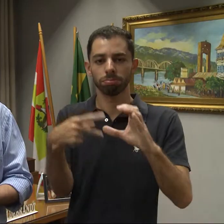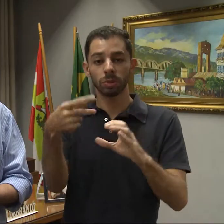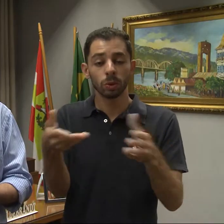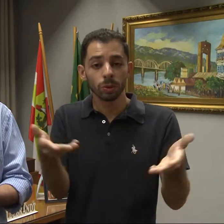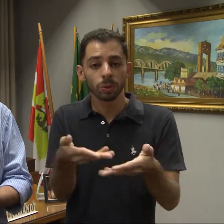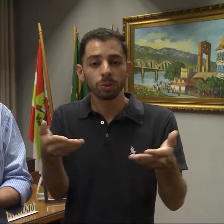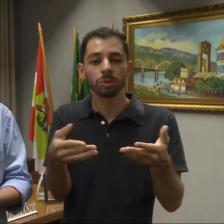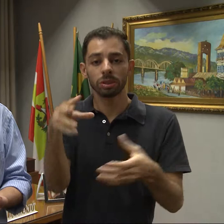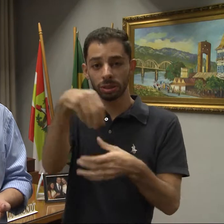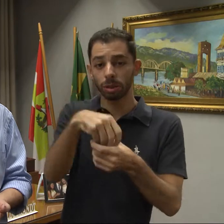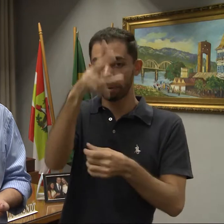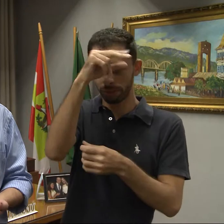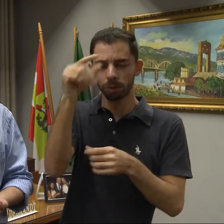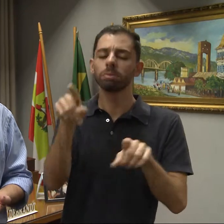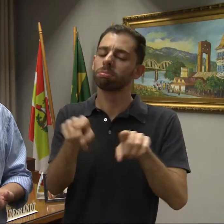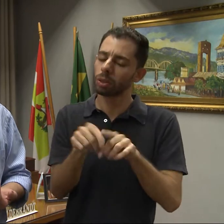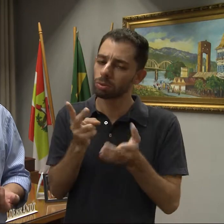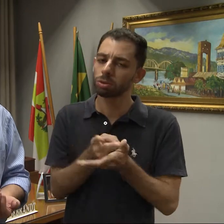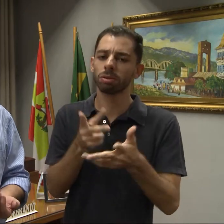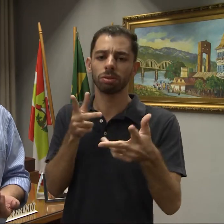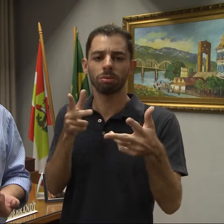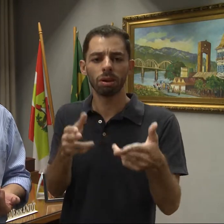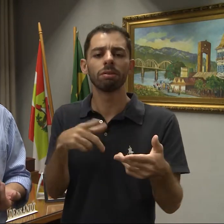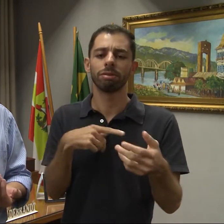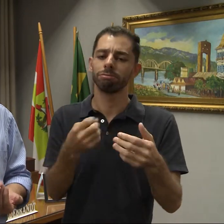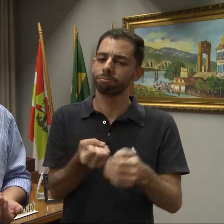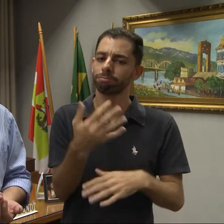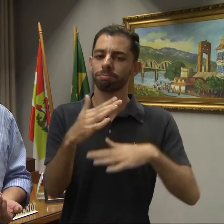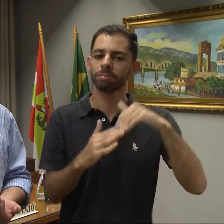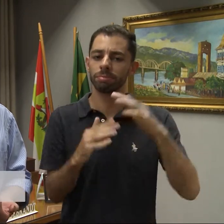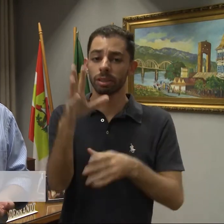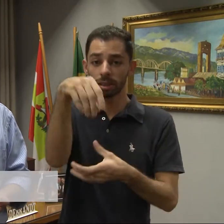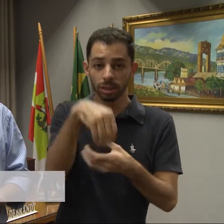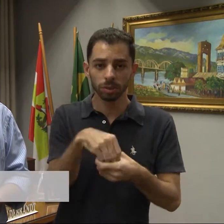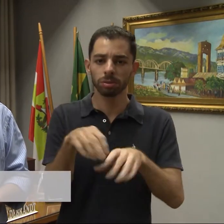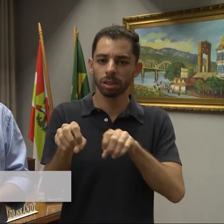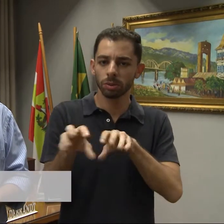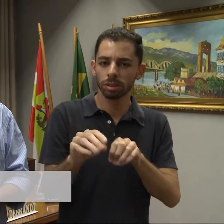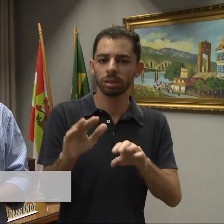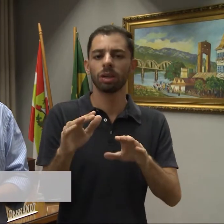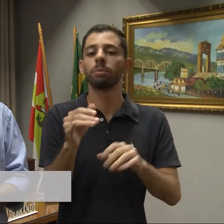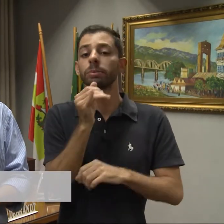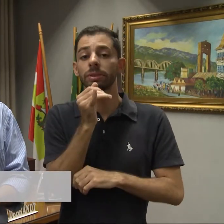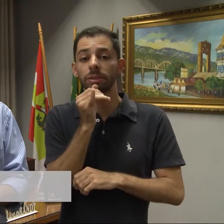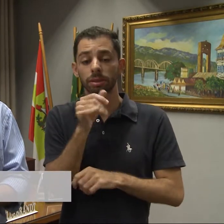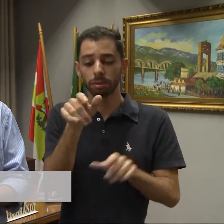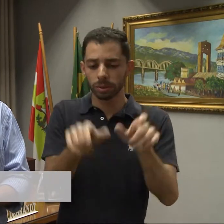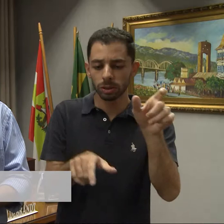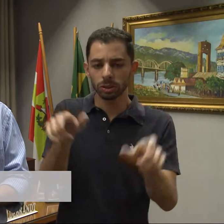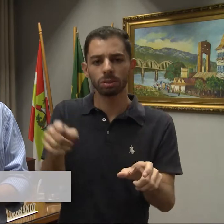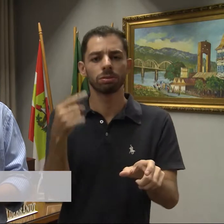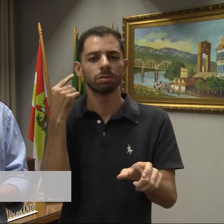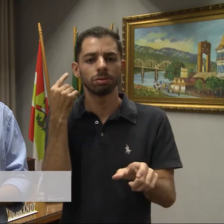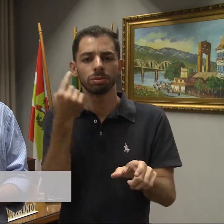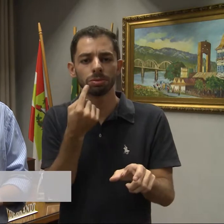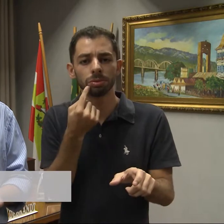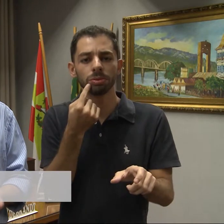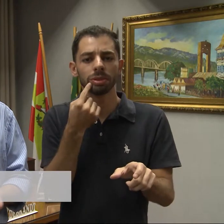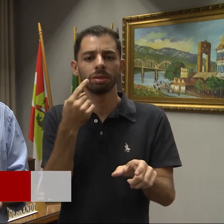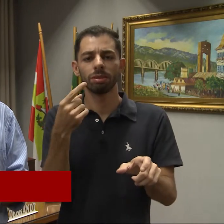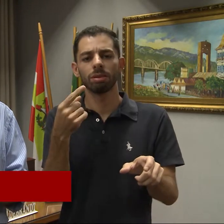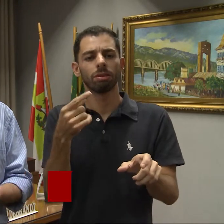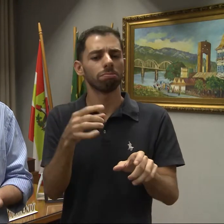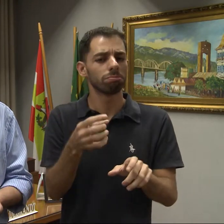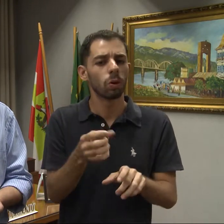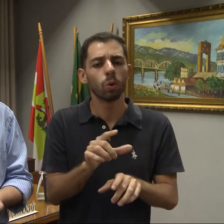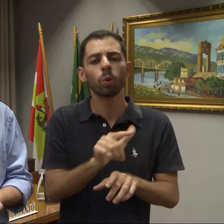aqui na prefeitura não é diferente. Nós temos várias ações na educação, por exemplo, para as pessoas com deficiências mais diversas. Nós